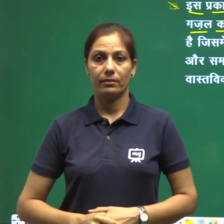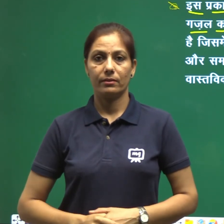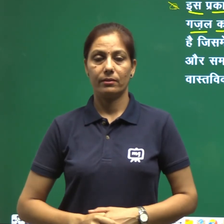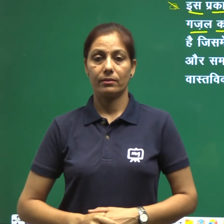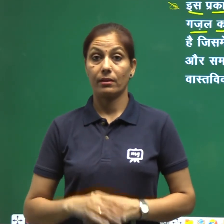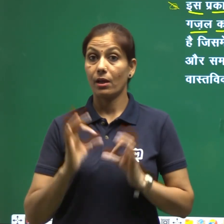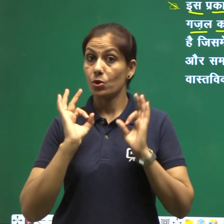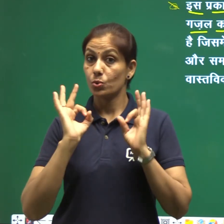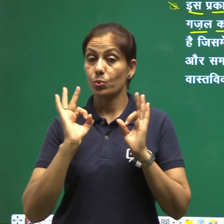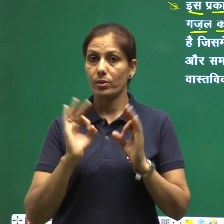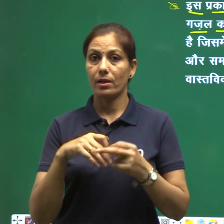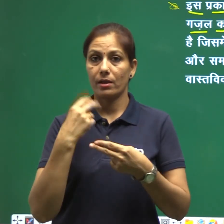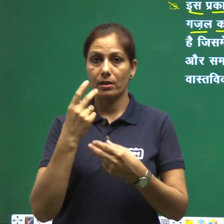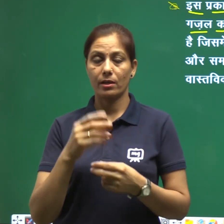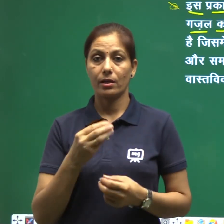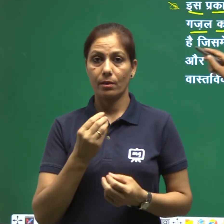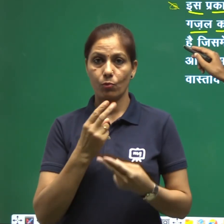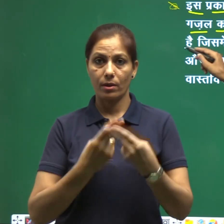एक सुंदर नमूना है,